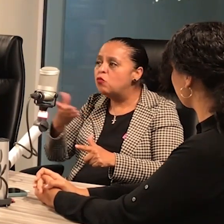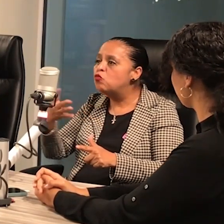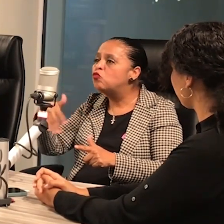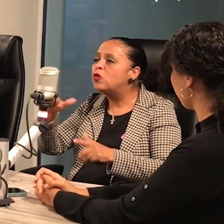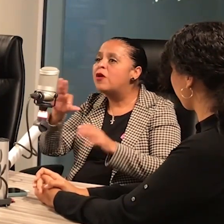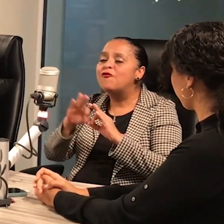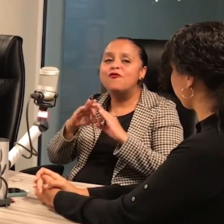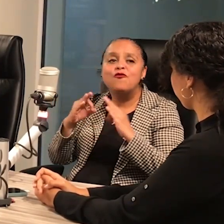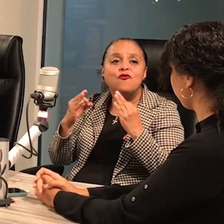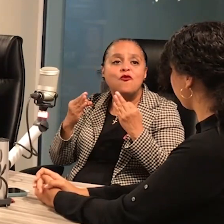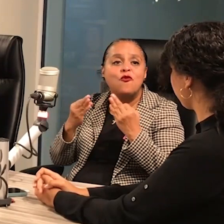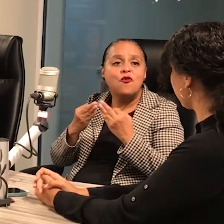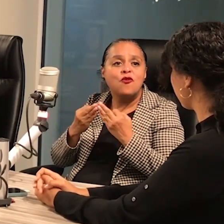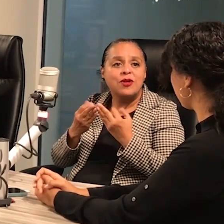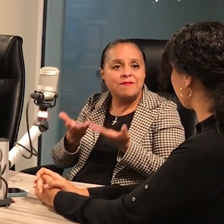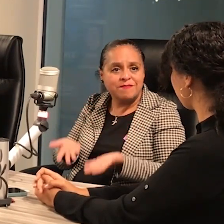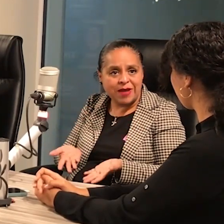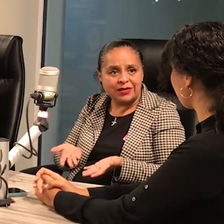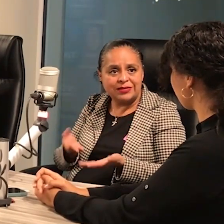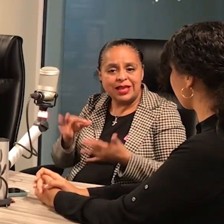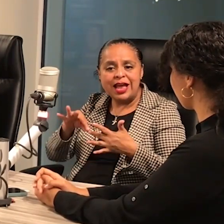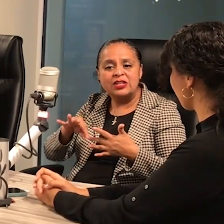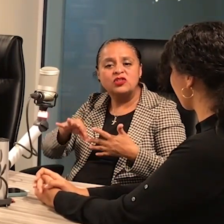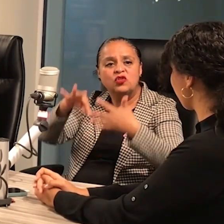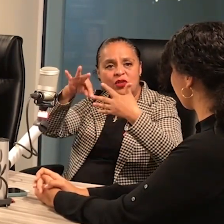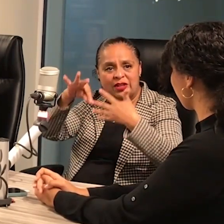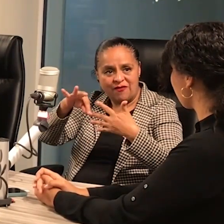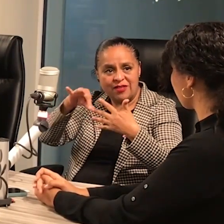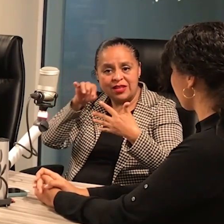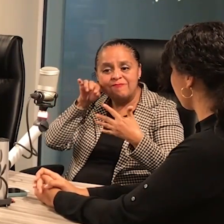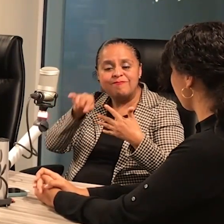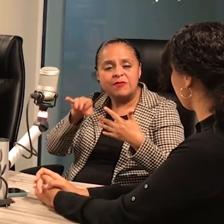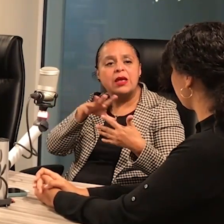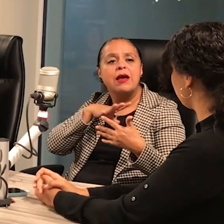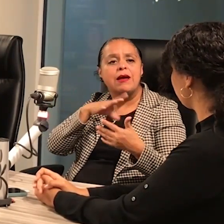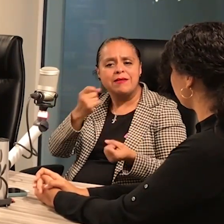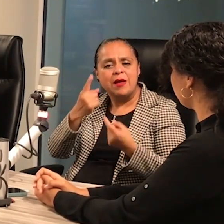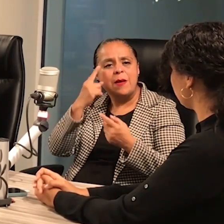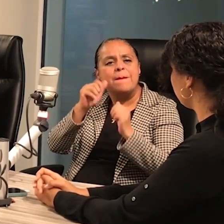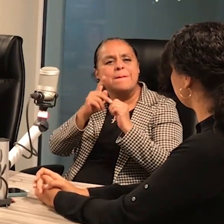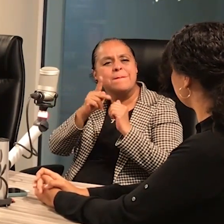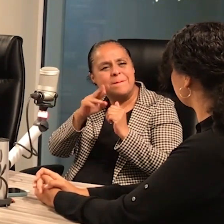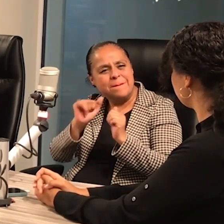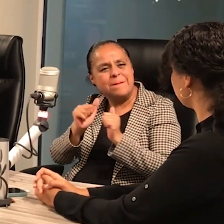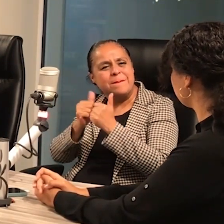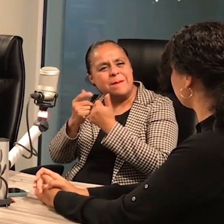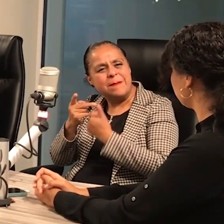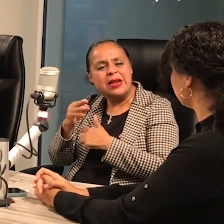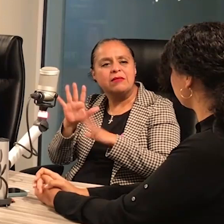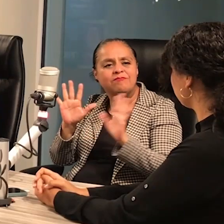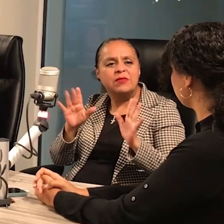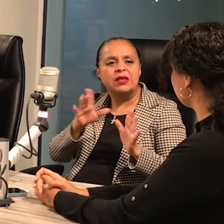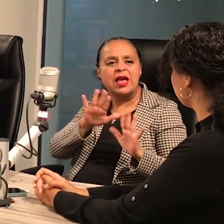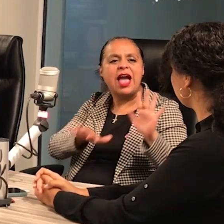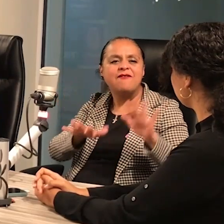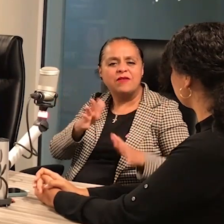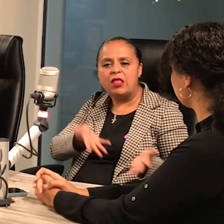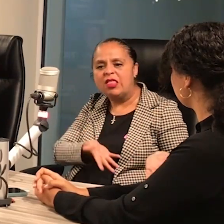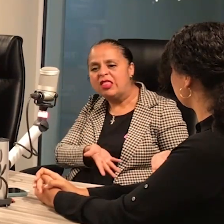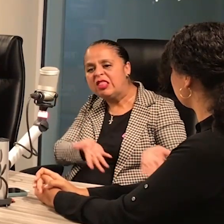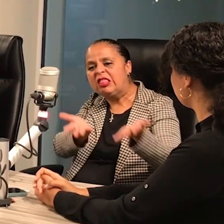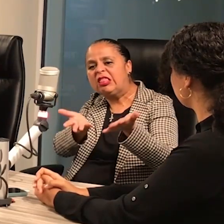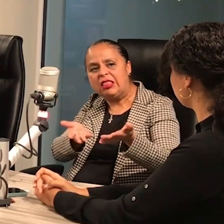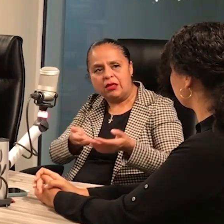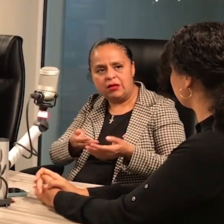forma, por ejemplo, con las acciones afirmativas. Hay partidos que mandan a las personas con discapacidad a la cola